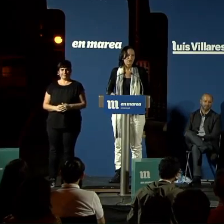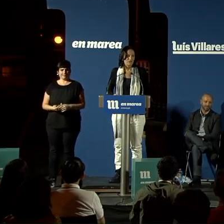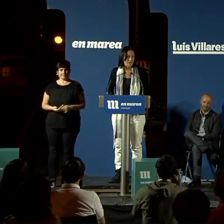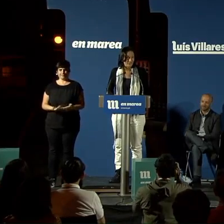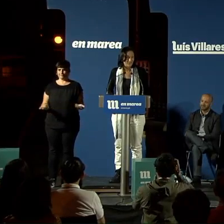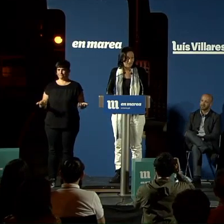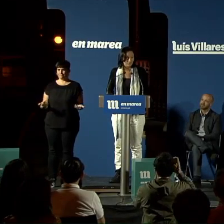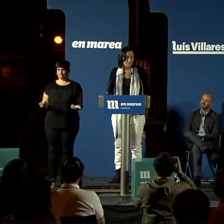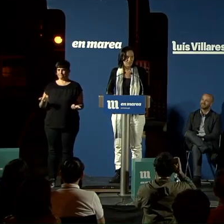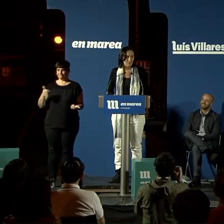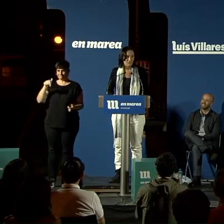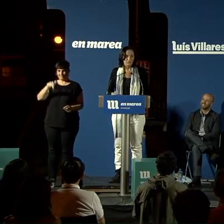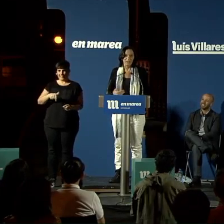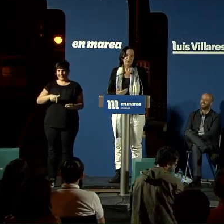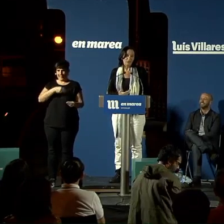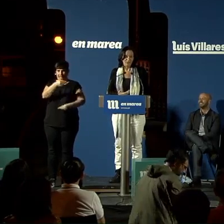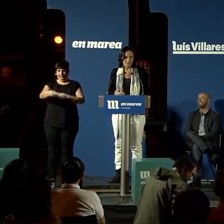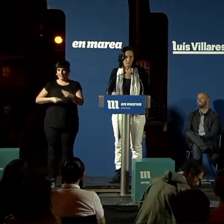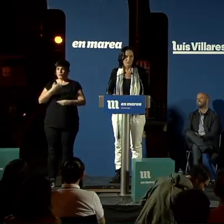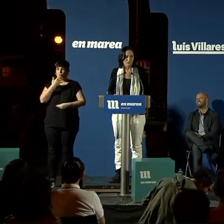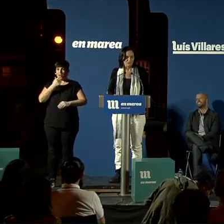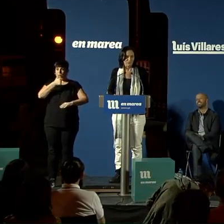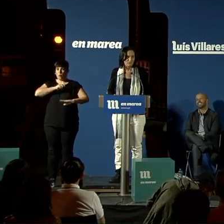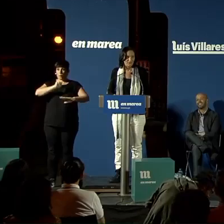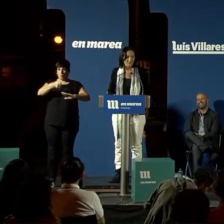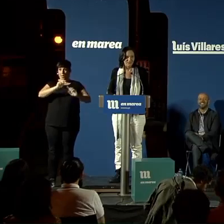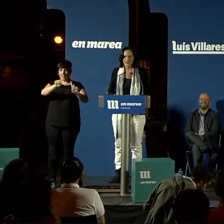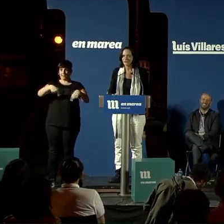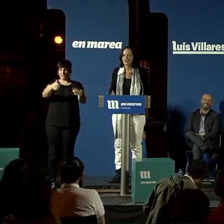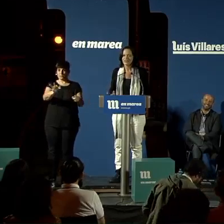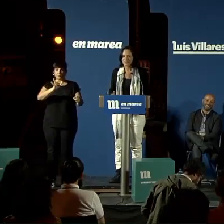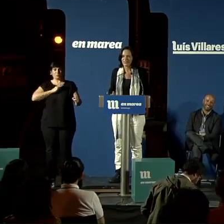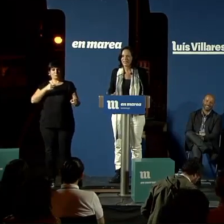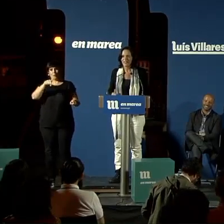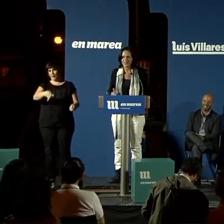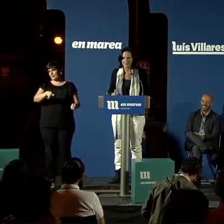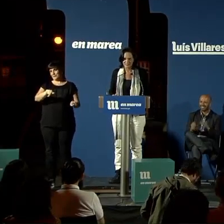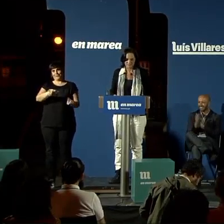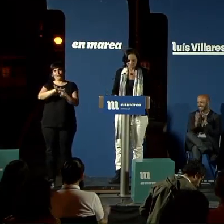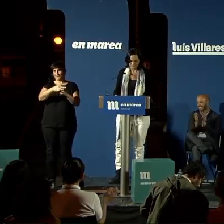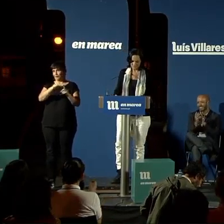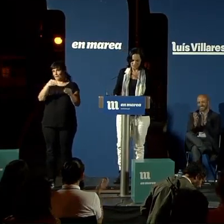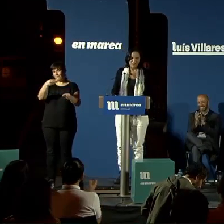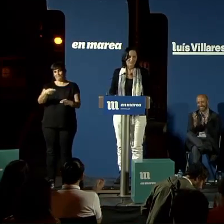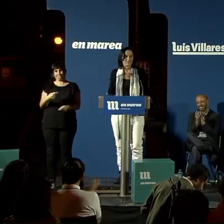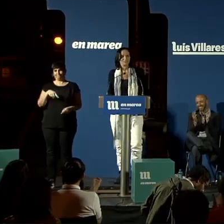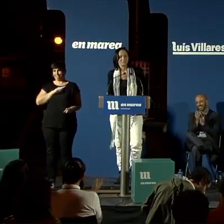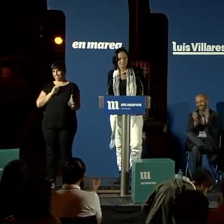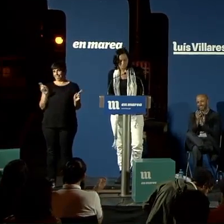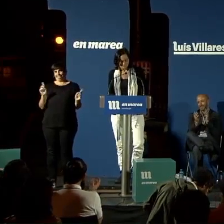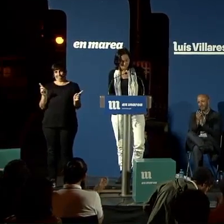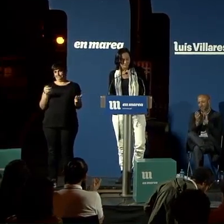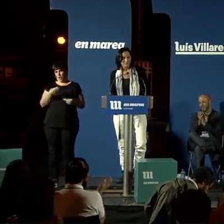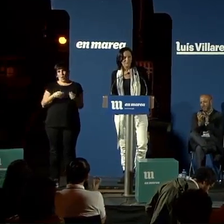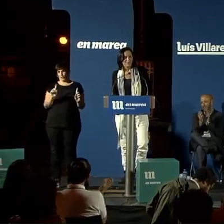Isto non se lle fai a ninguén. Poñerme a falar despois de Xosé Manuel Beiras. Isto non se lle fai a ninguén.